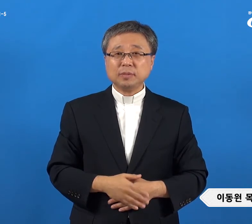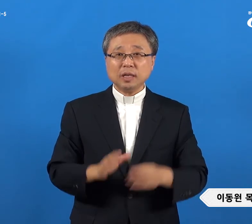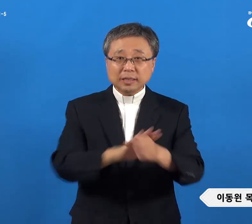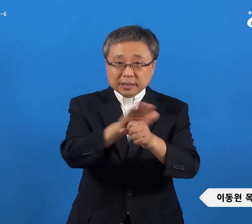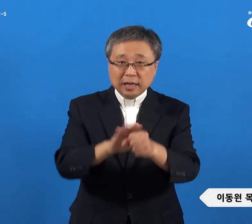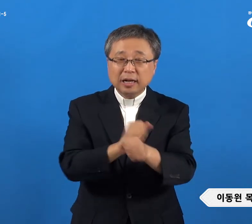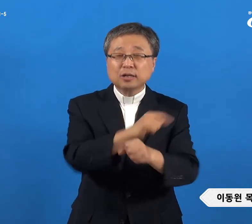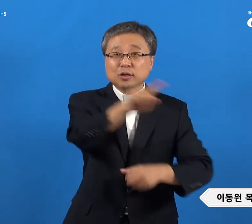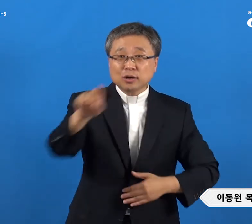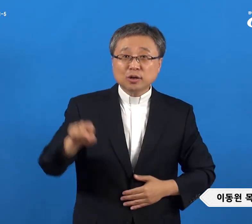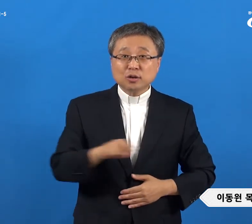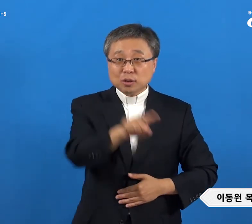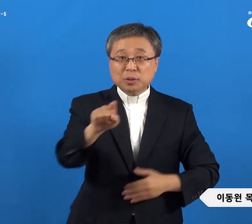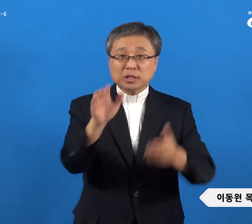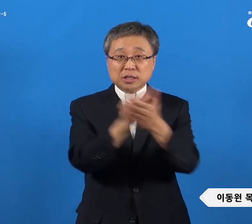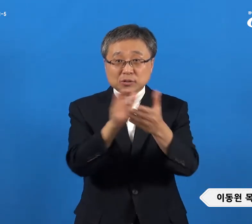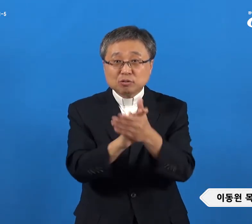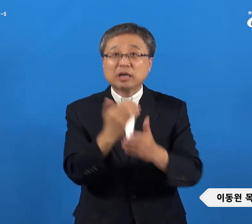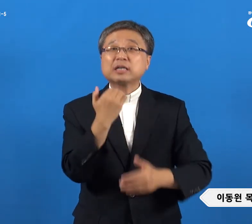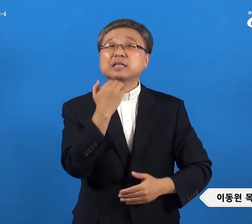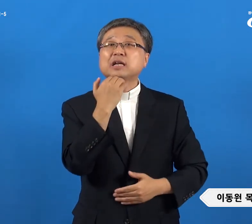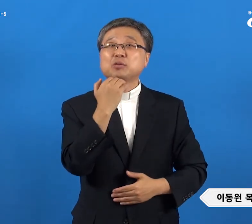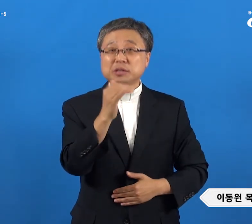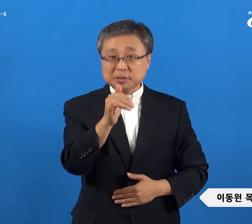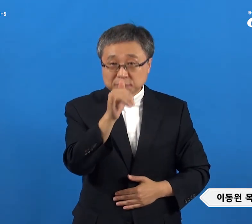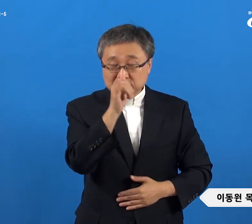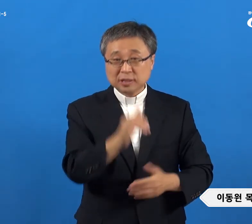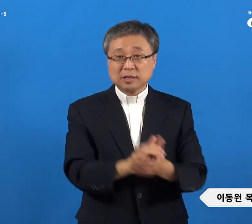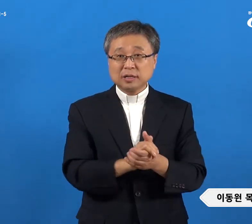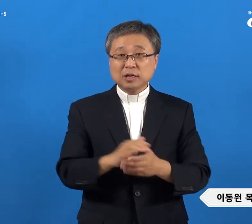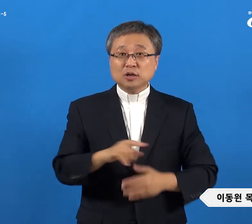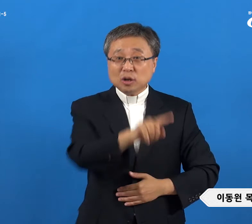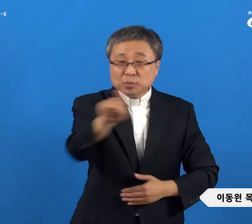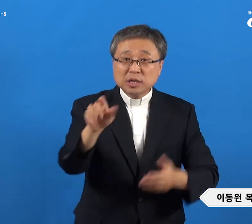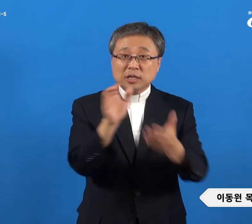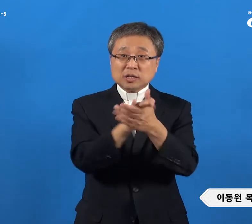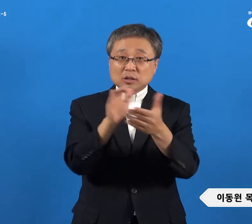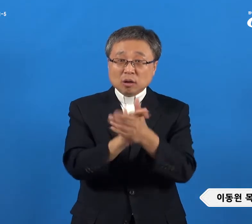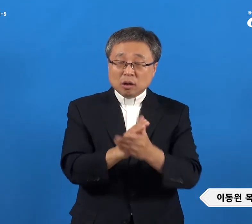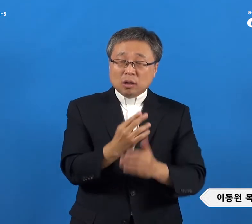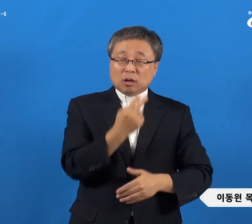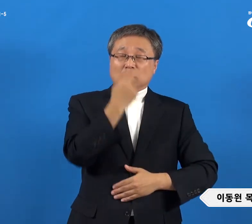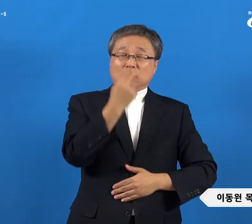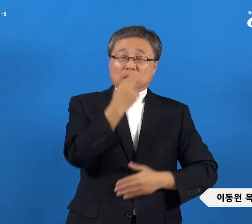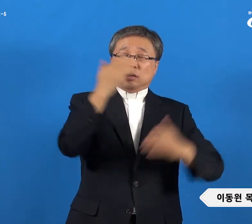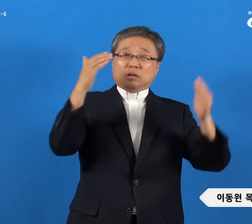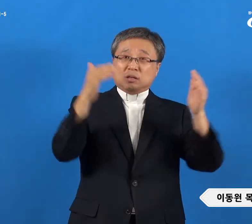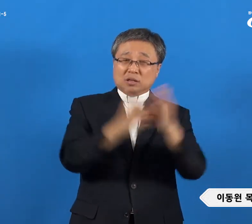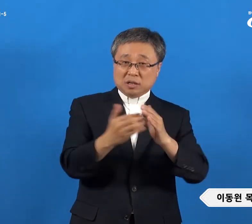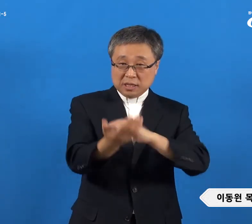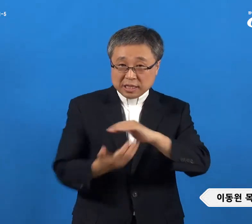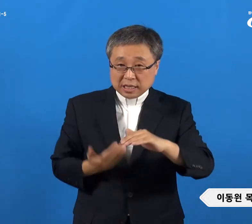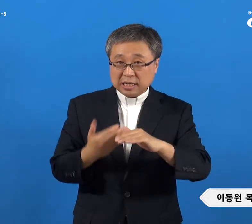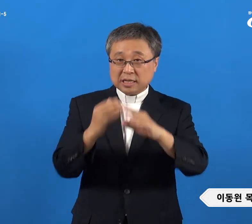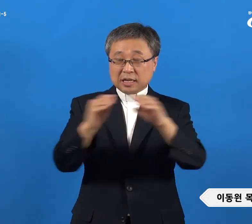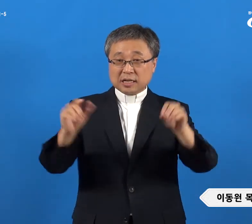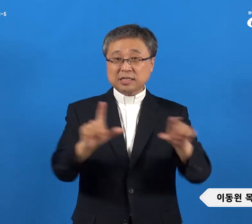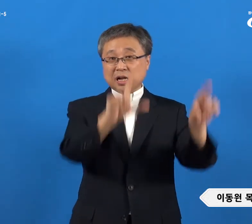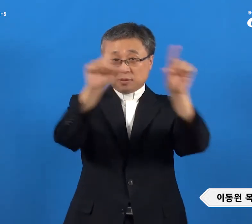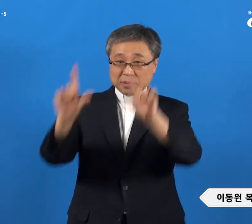사랑하는 여러분, 여러분의 친구가 기다리고 있습니다. 여러분의 친구들의 숨이 끊어지기 전에, 이 땅에서 삶이 끝나기 전에 그들이